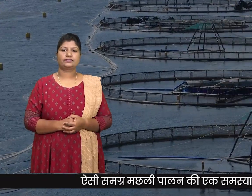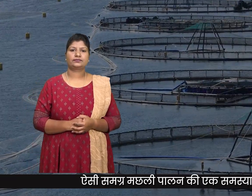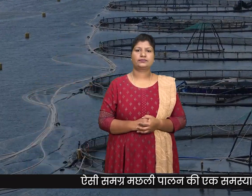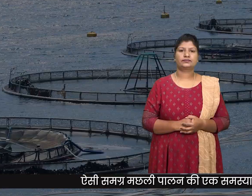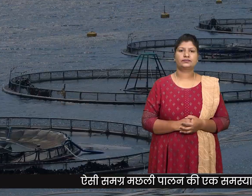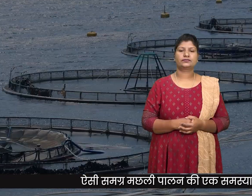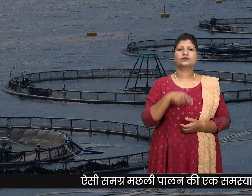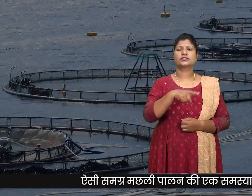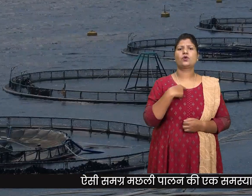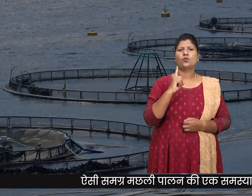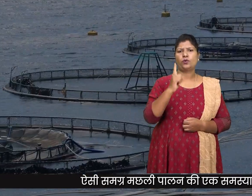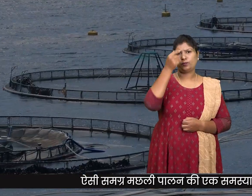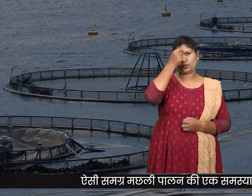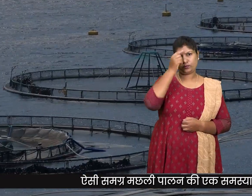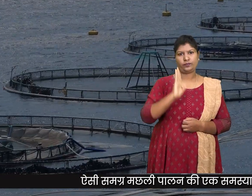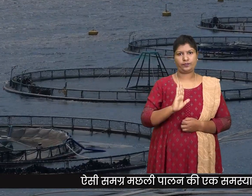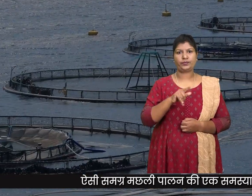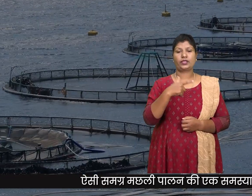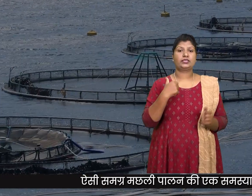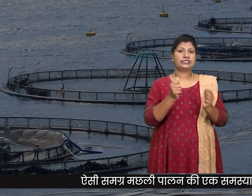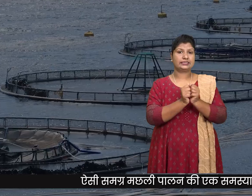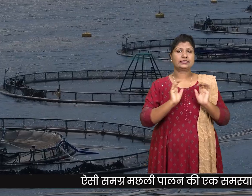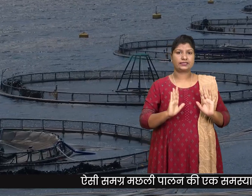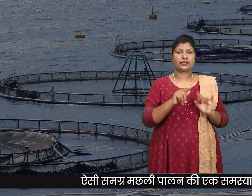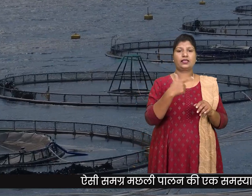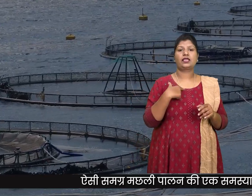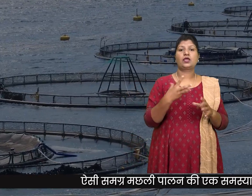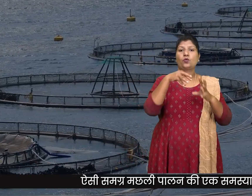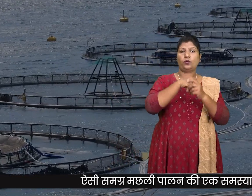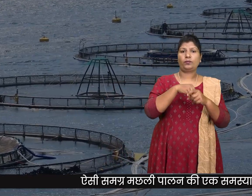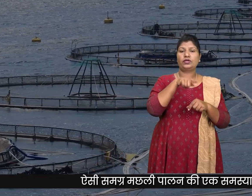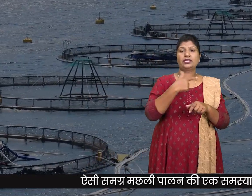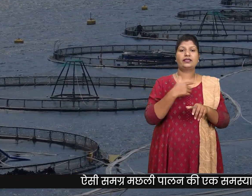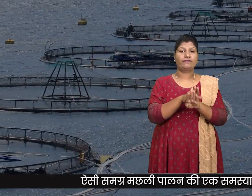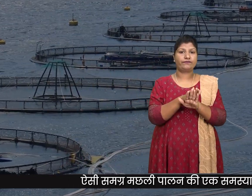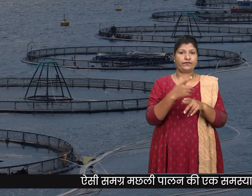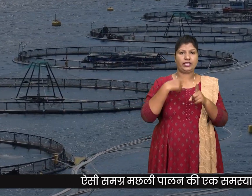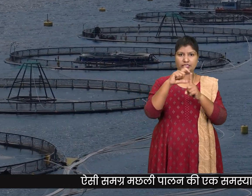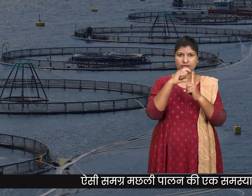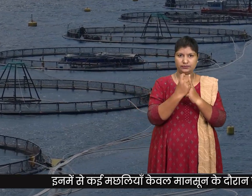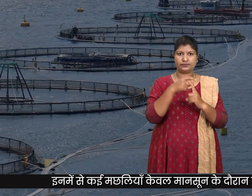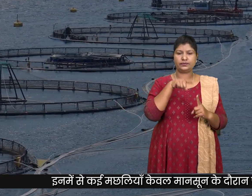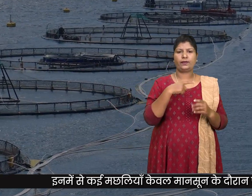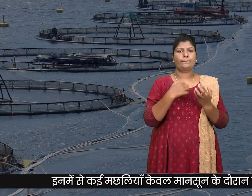दृश्य 19 ऐसी समग्र मछली पालन की एक समस्या यह है कि इनमें से कई